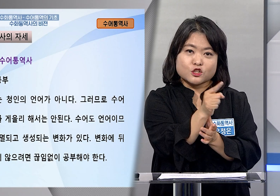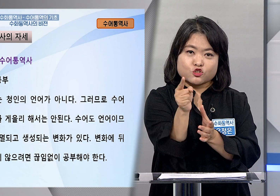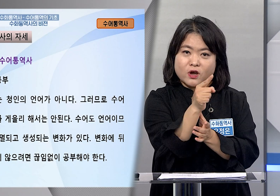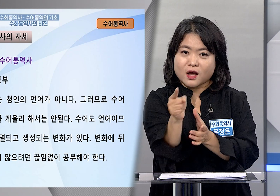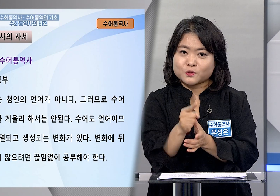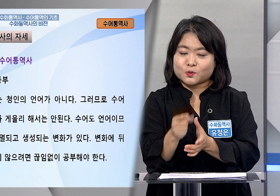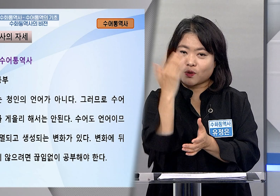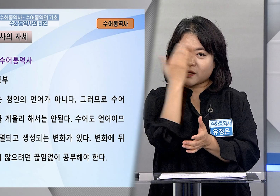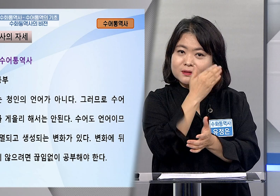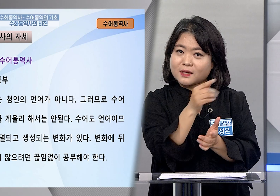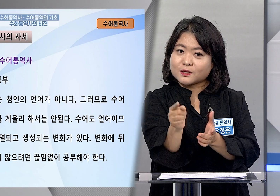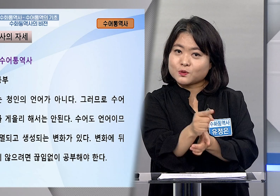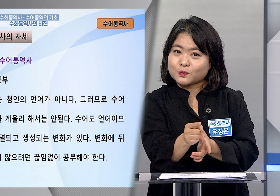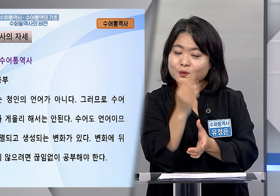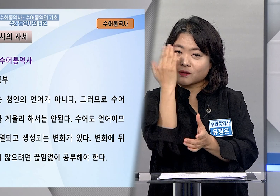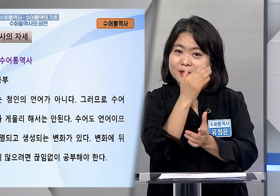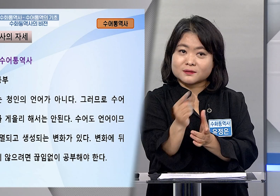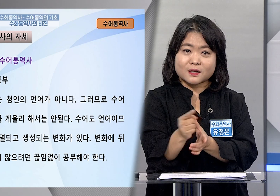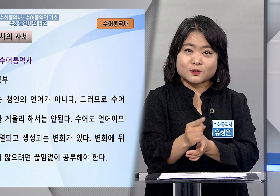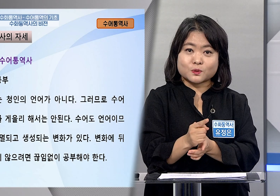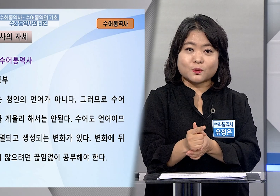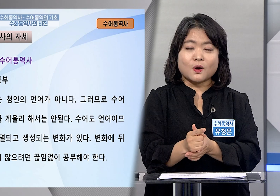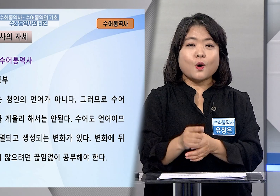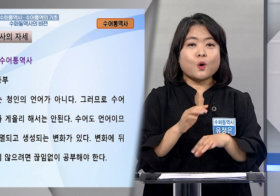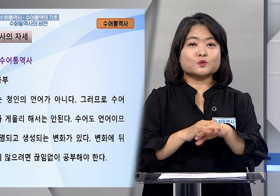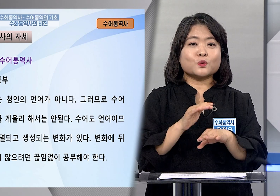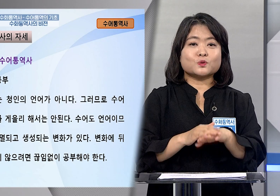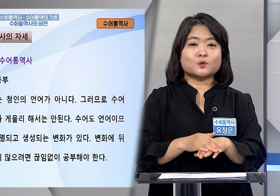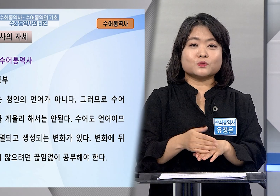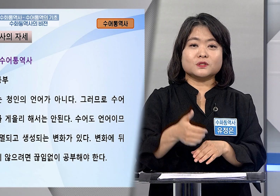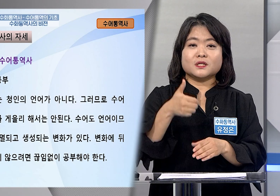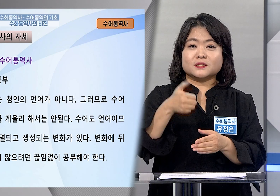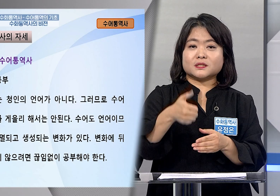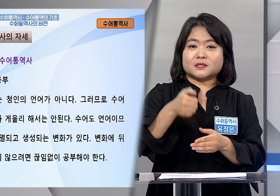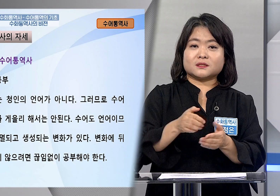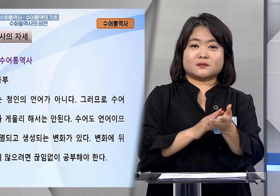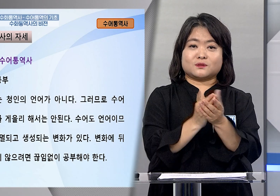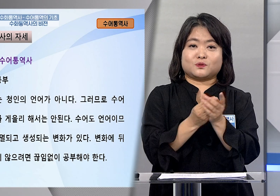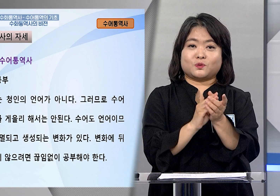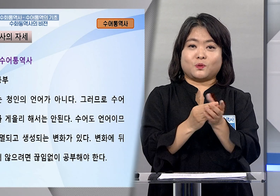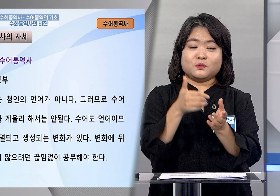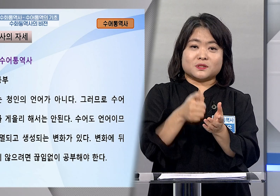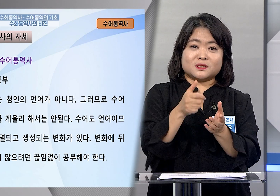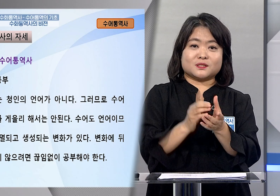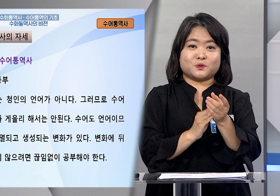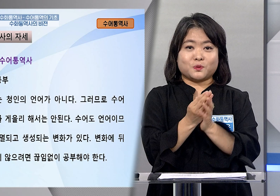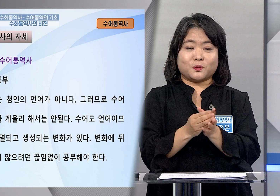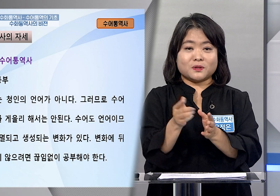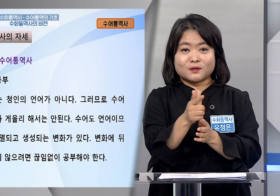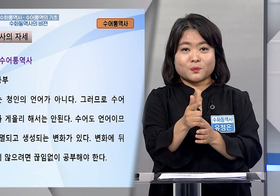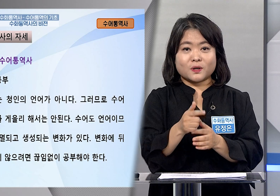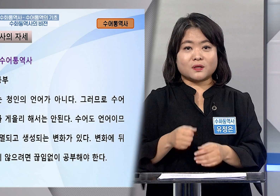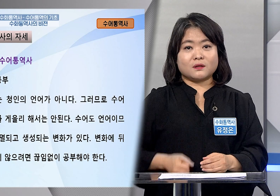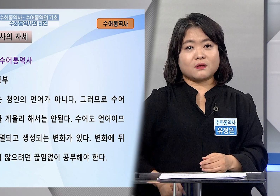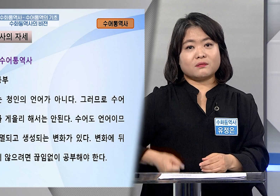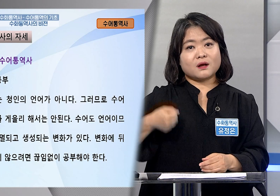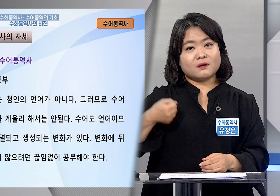쫙 소독, 깨끗하게 소독, 깨끗하게 소독 혹은 손 소독은 찍찍 소독, 찍찍 소독 이렇게 표현해야 되는데 옛날에